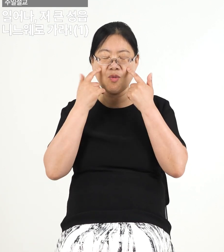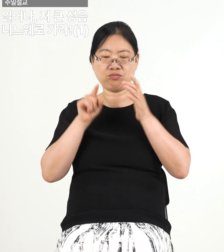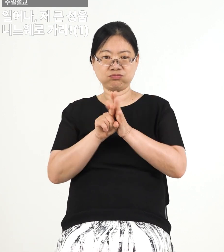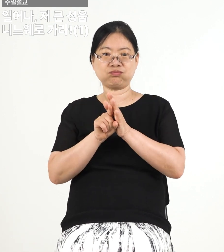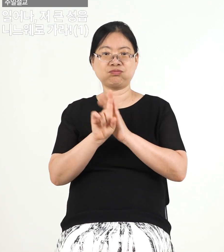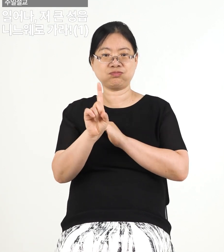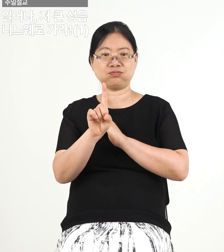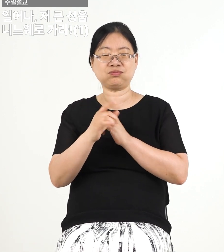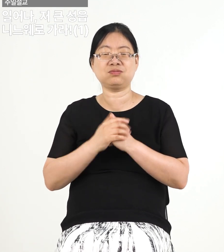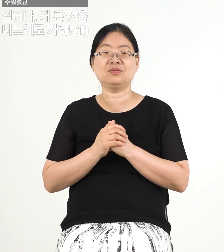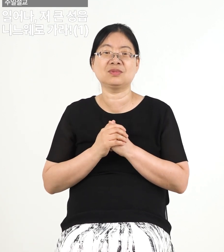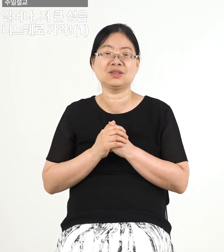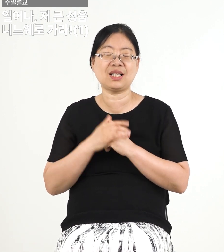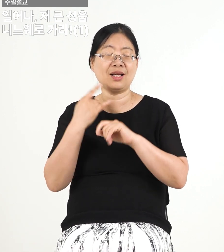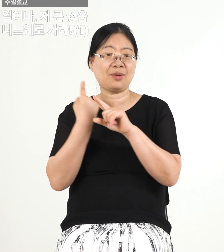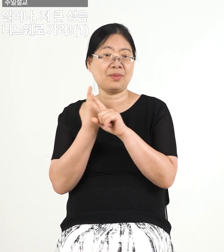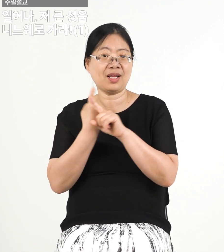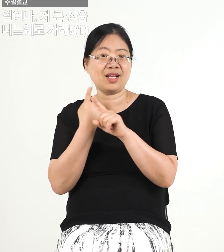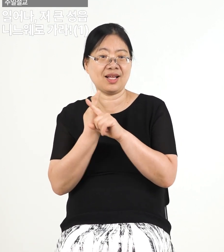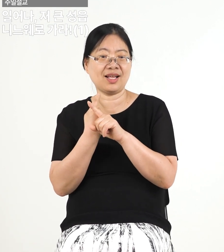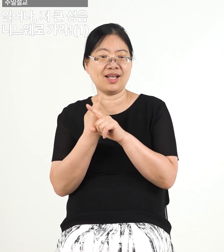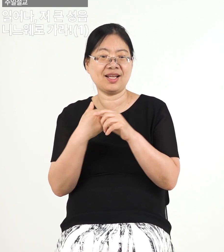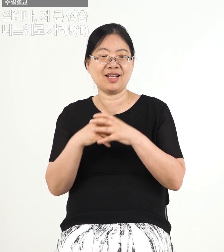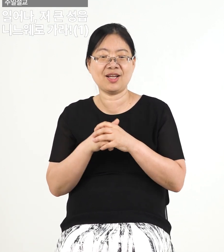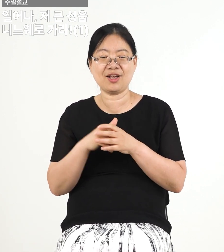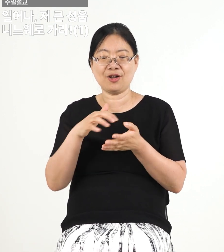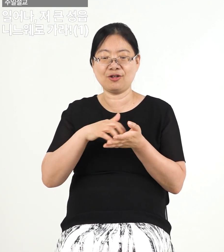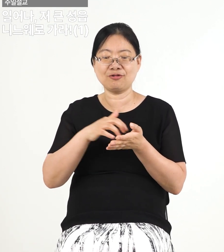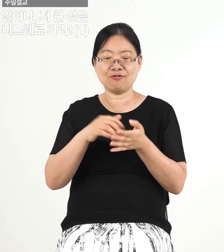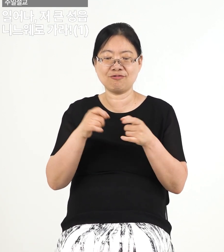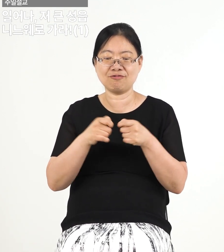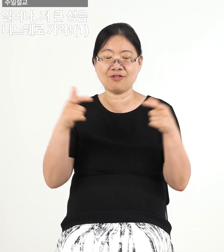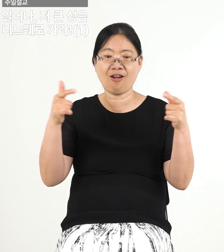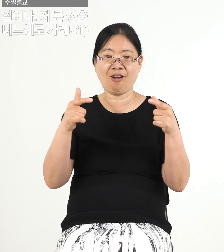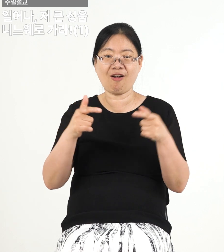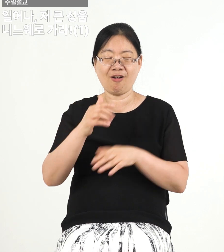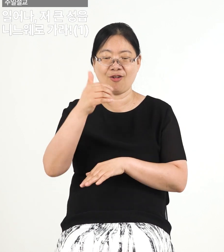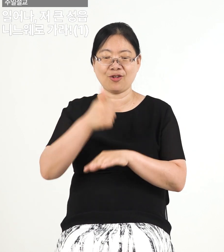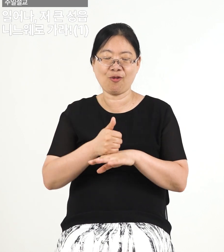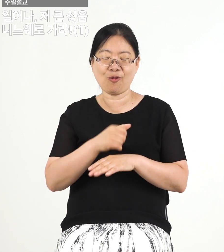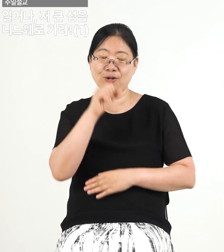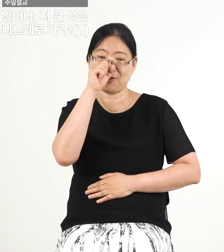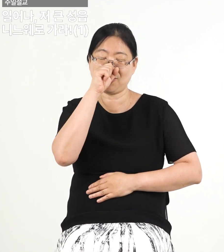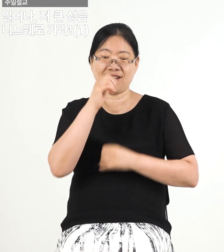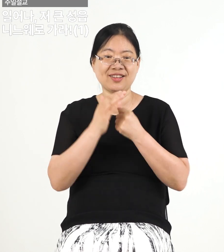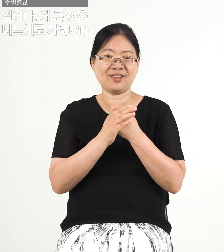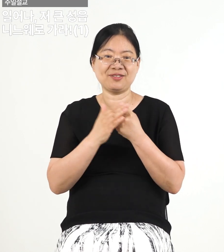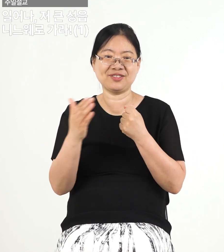확신했어요. 매일 수도 늘어나고 성과도 있고 하니까